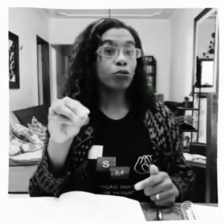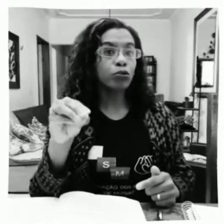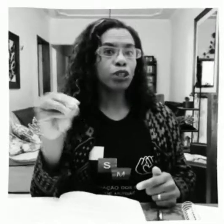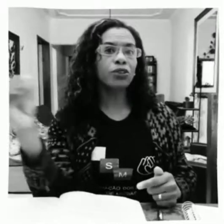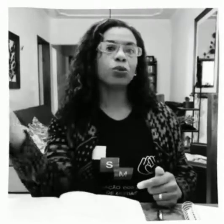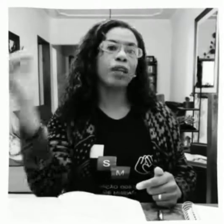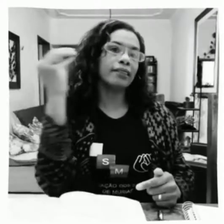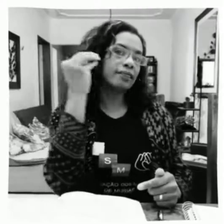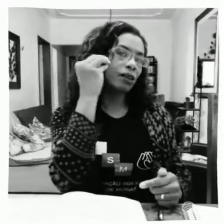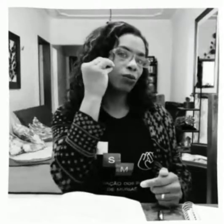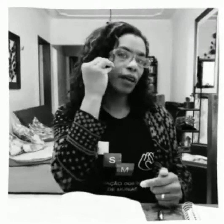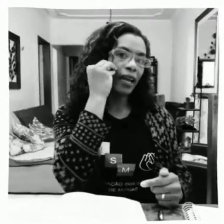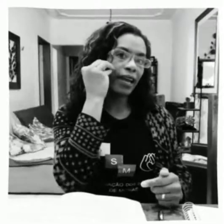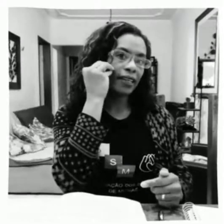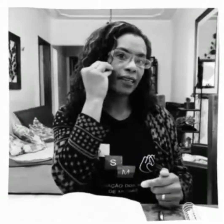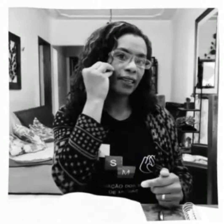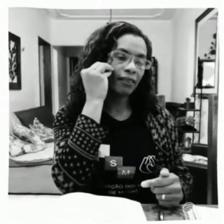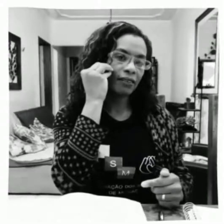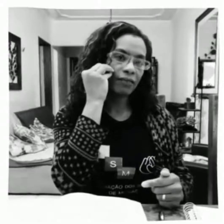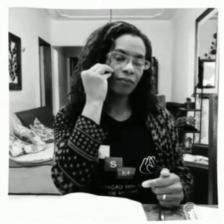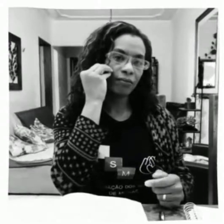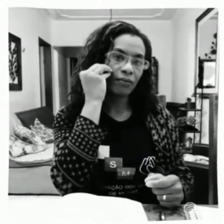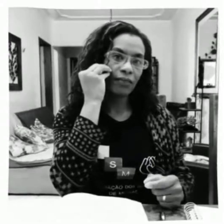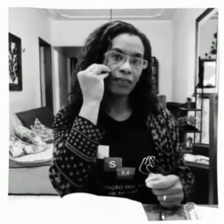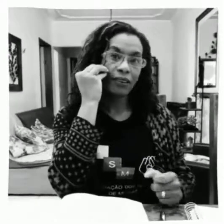O ponto de articulação é aqui.